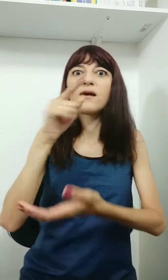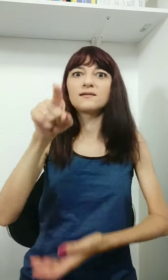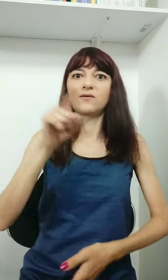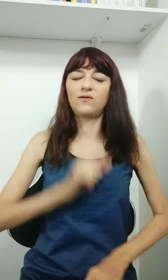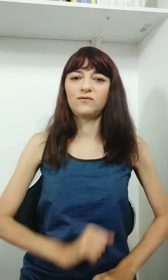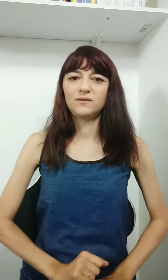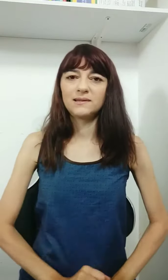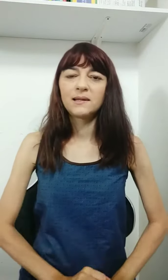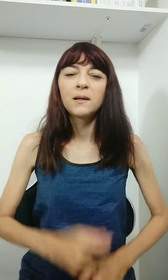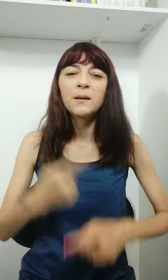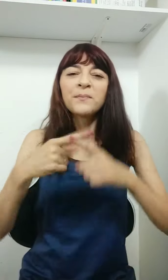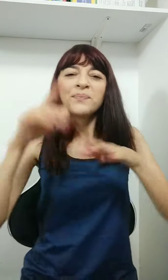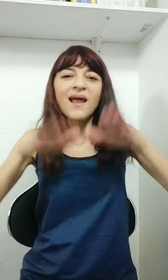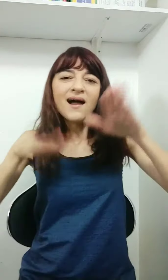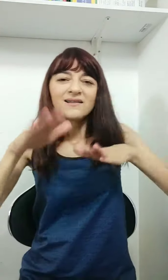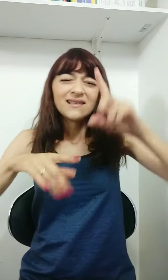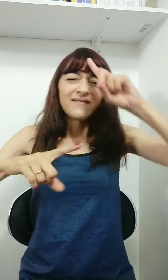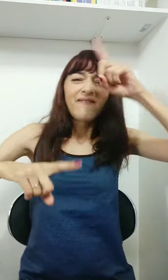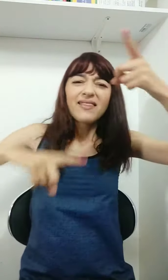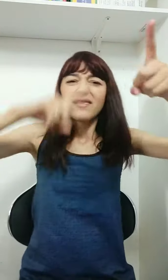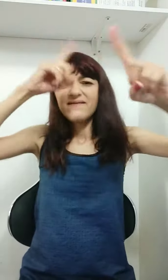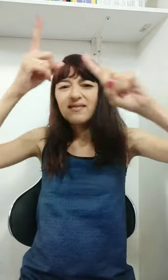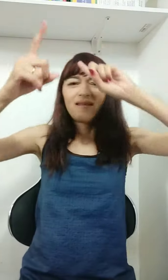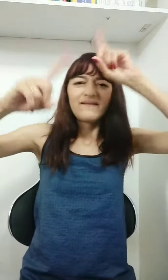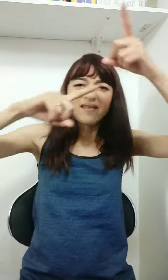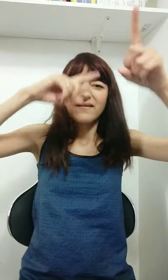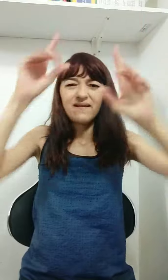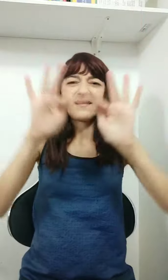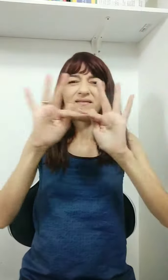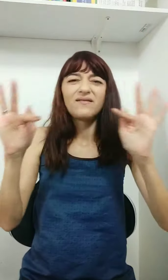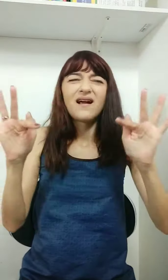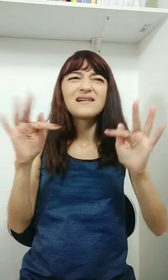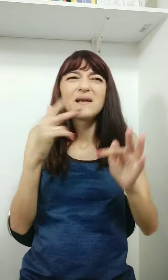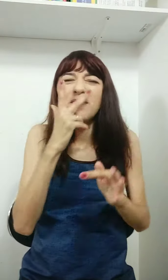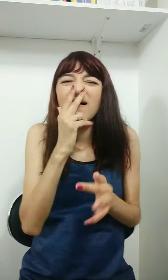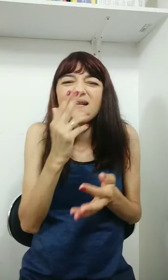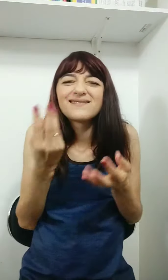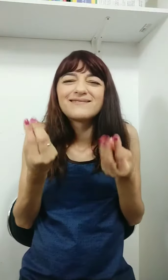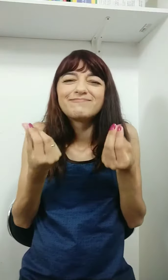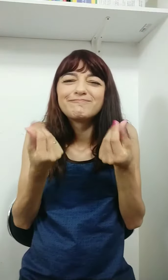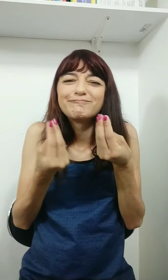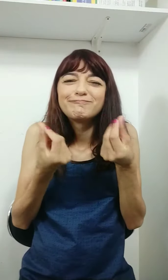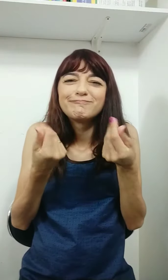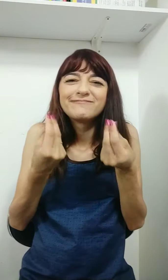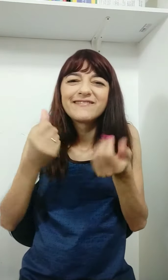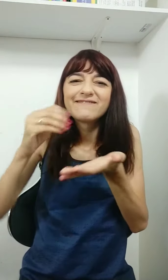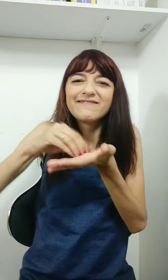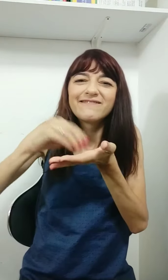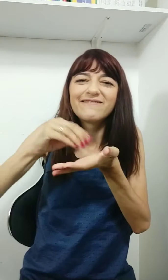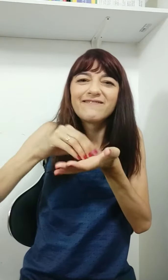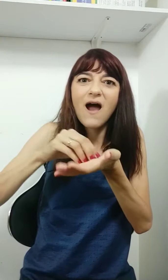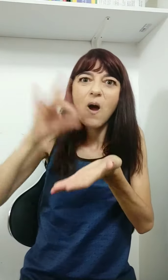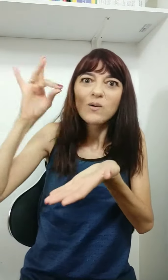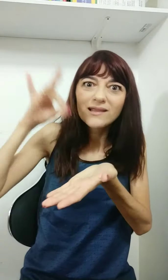vocês forem aplicar isso na língua de sinais. Porque às vezes, por exemplo, a gente fica tentando inventar muitas frases, inventar